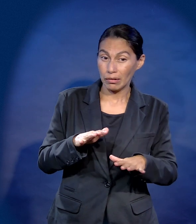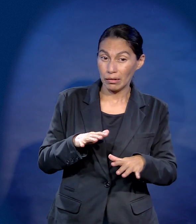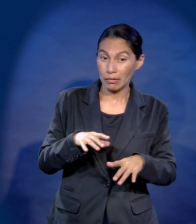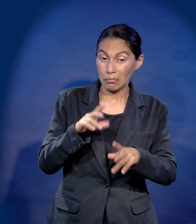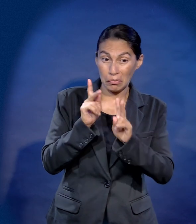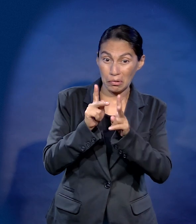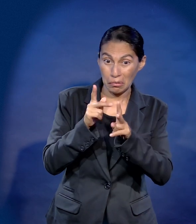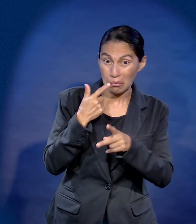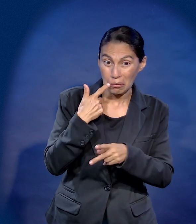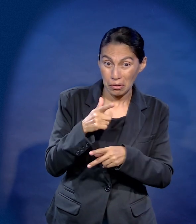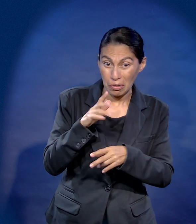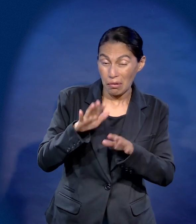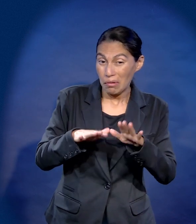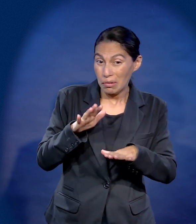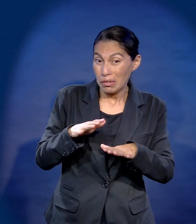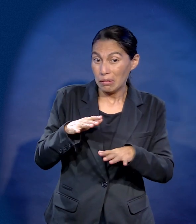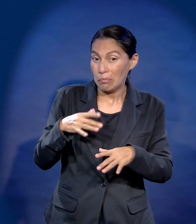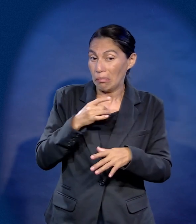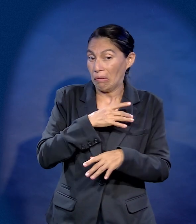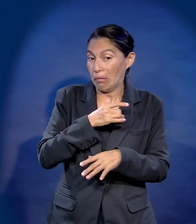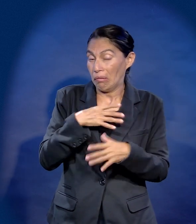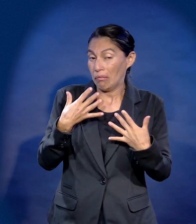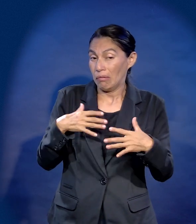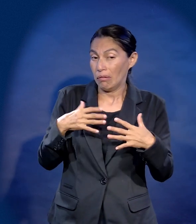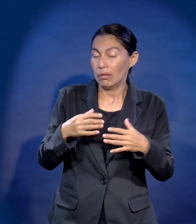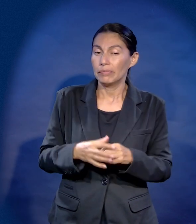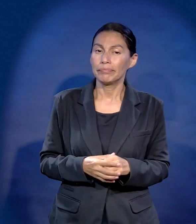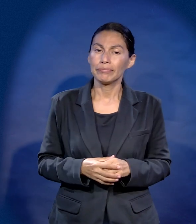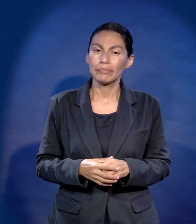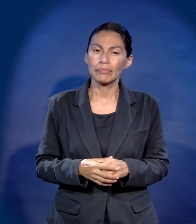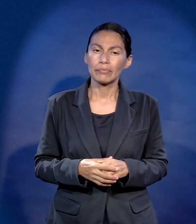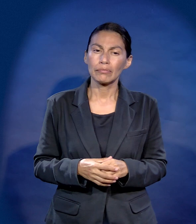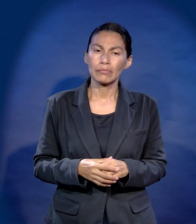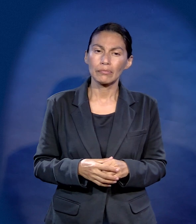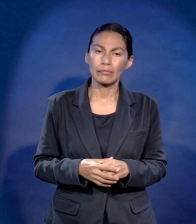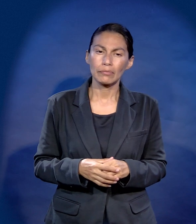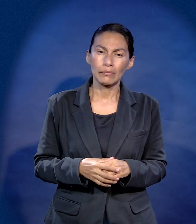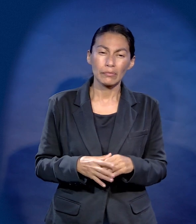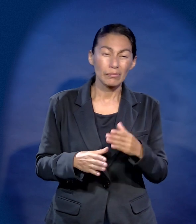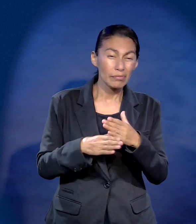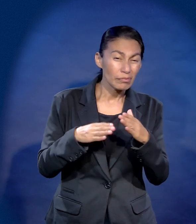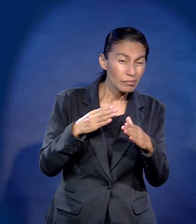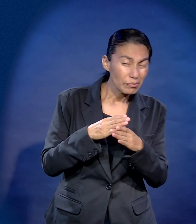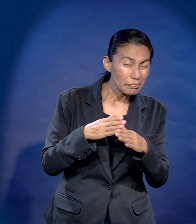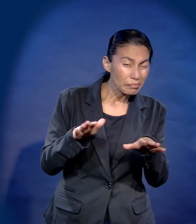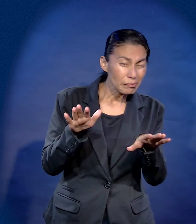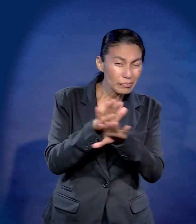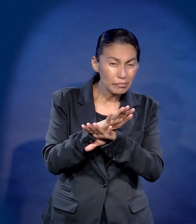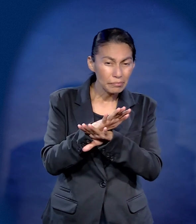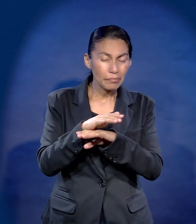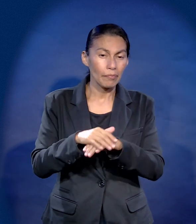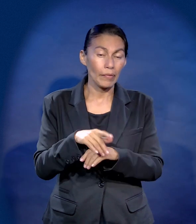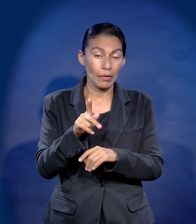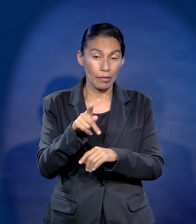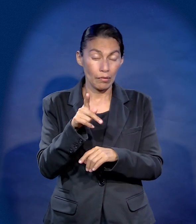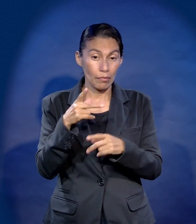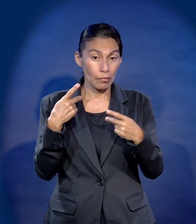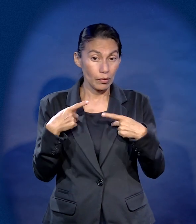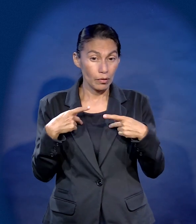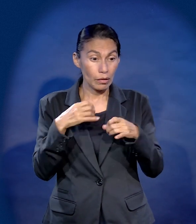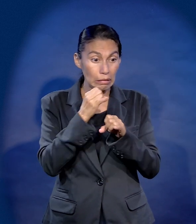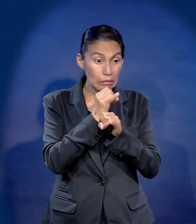no contarlo porque luego ya nos da miedo de volar. Muchas cosas cambiaron después de este vuelo. Pero